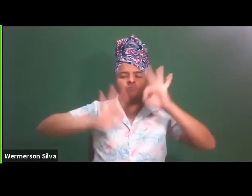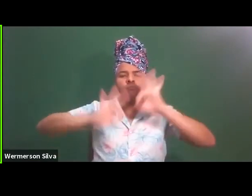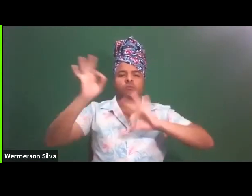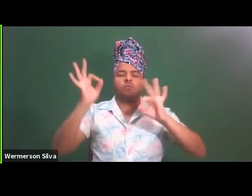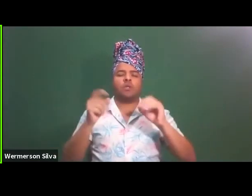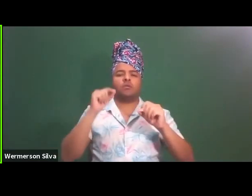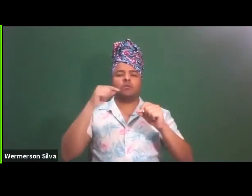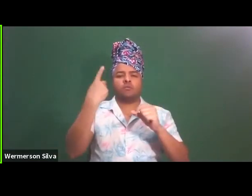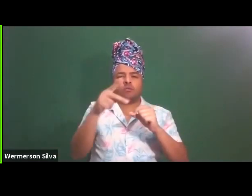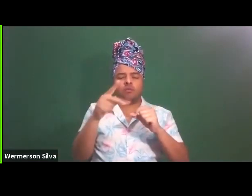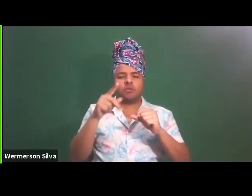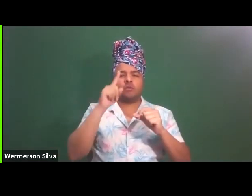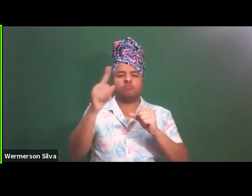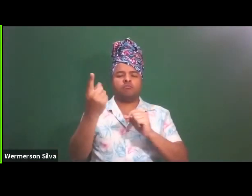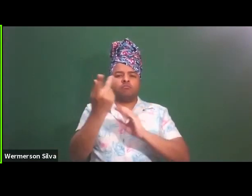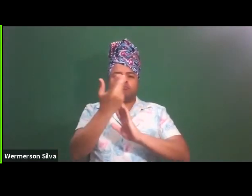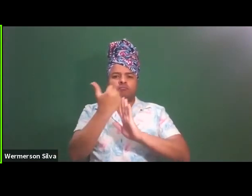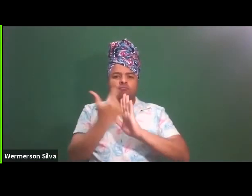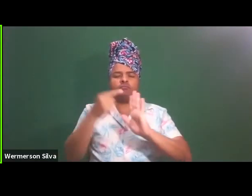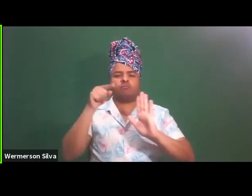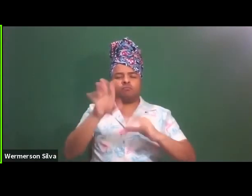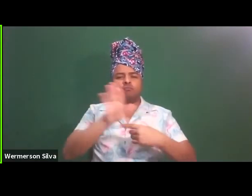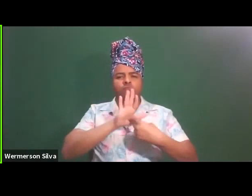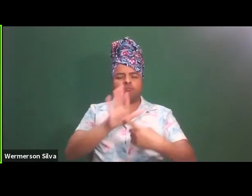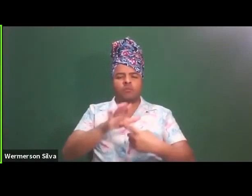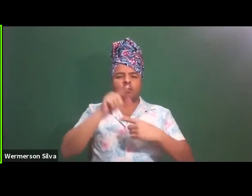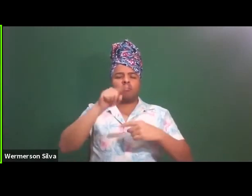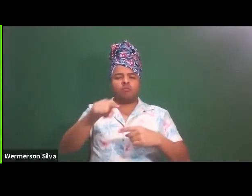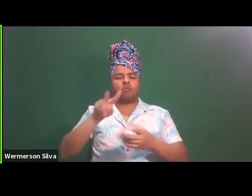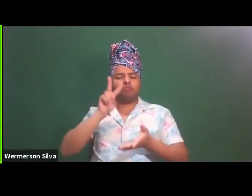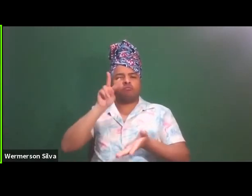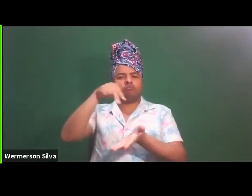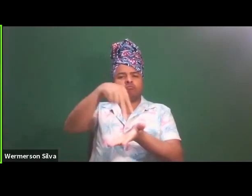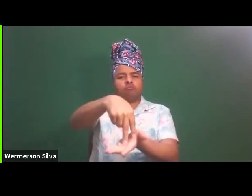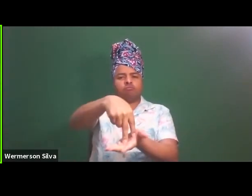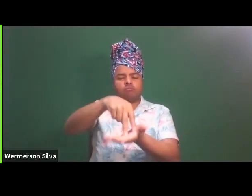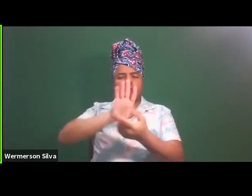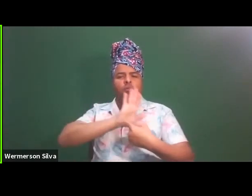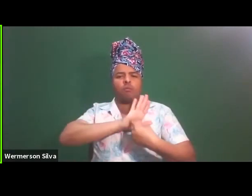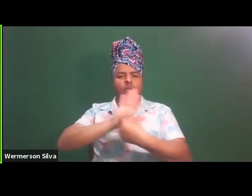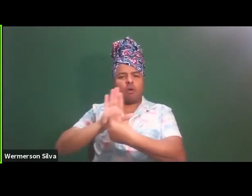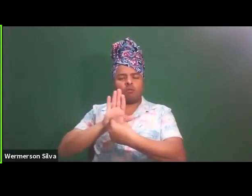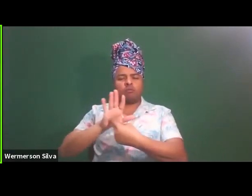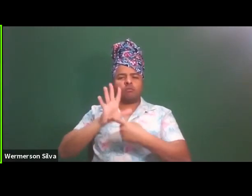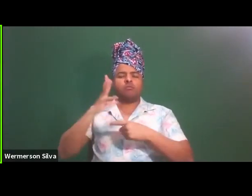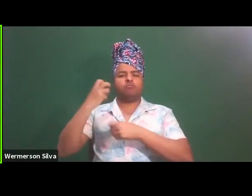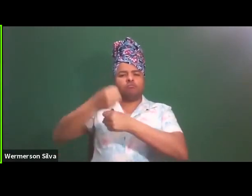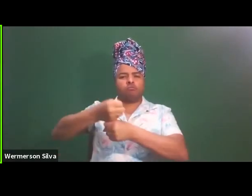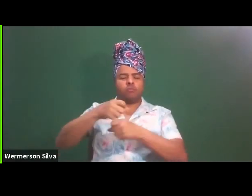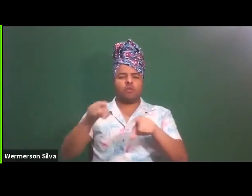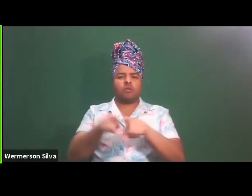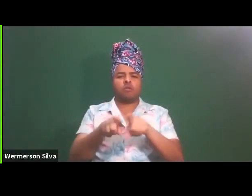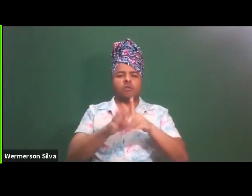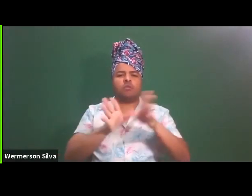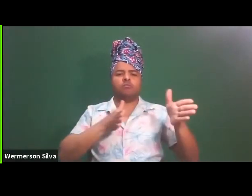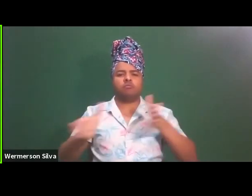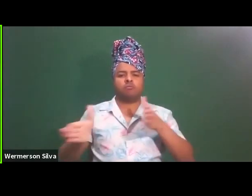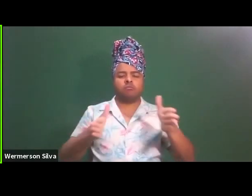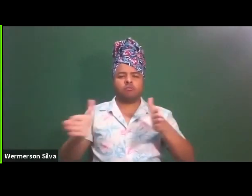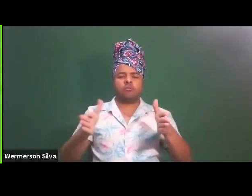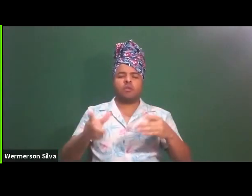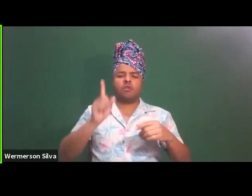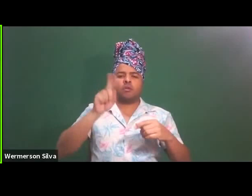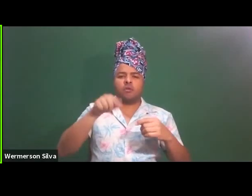é uma estética da resistência e é uma estética da inclusão. E é